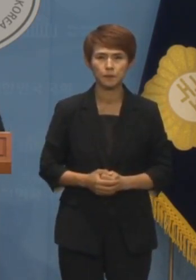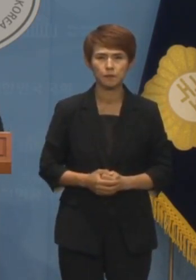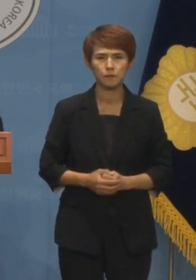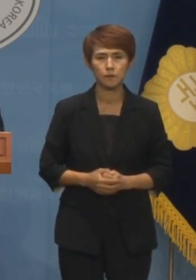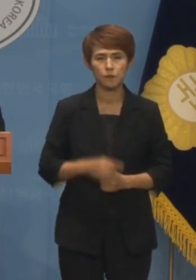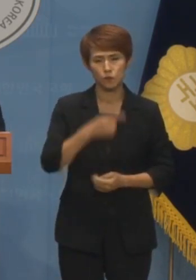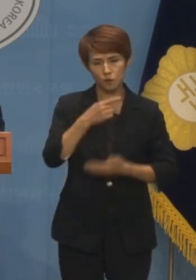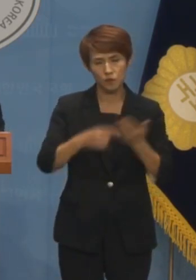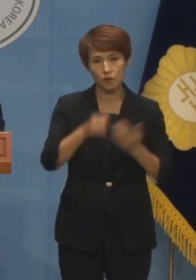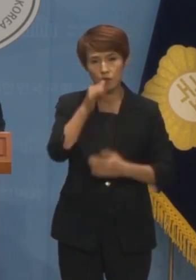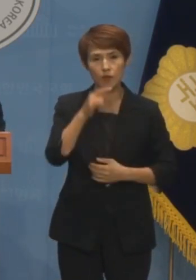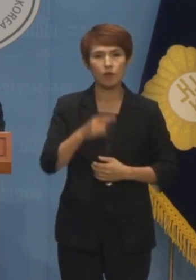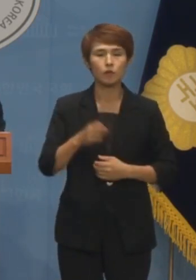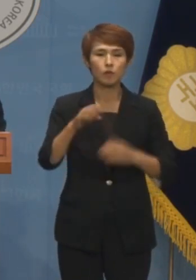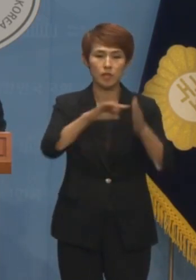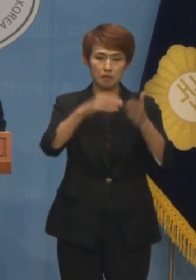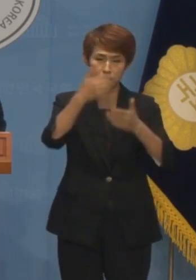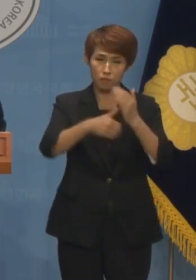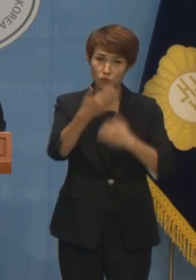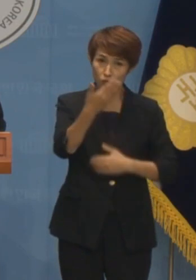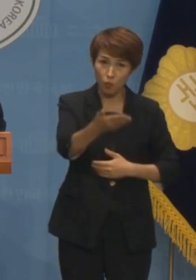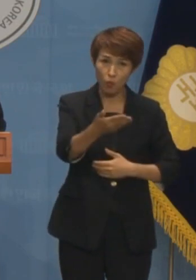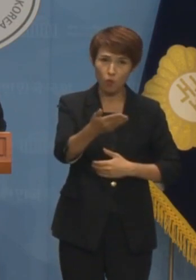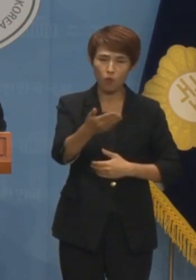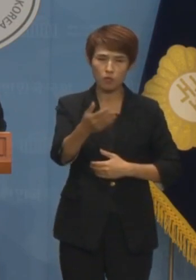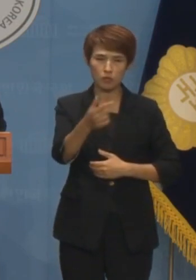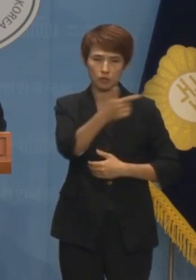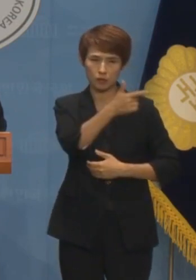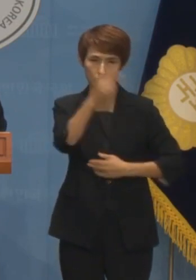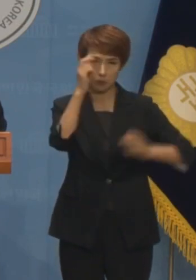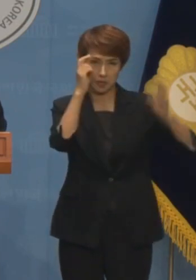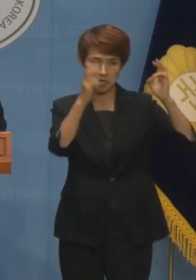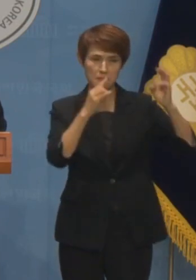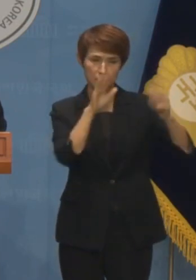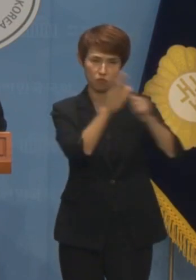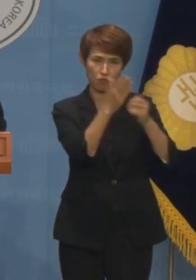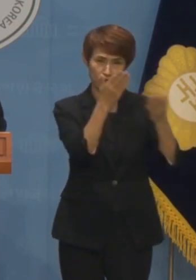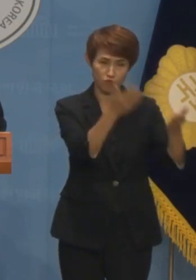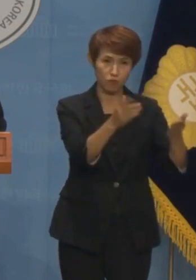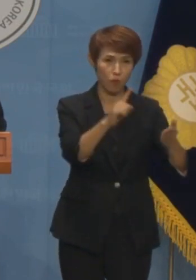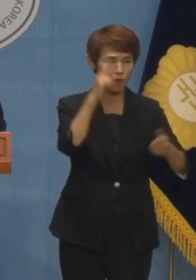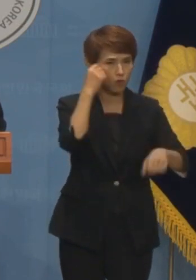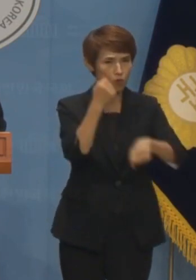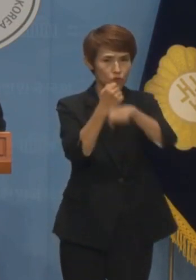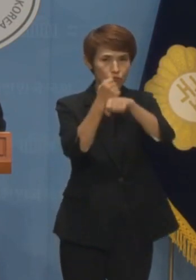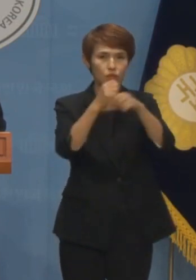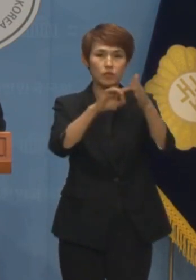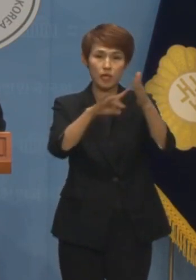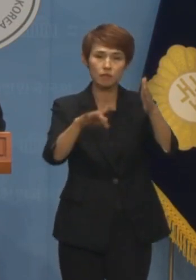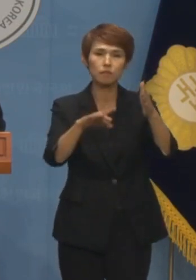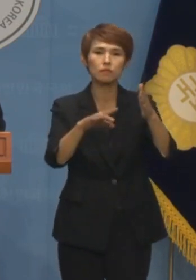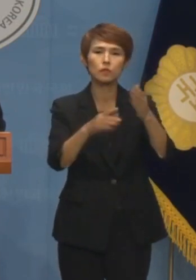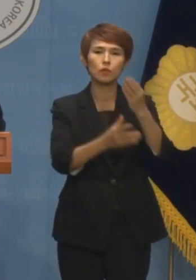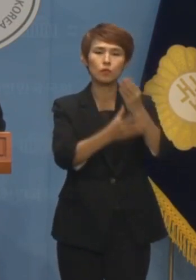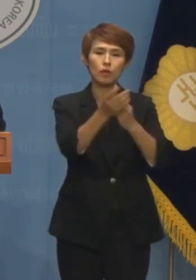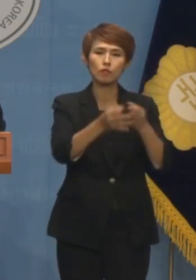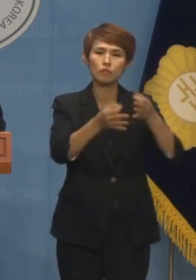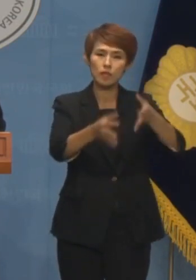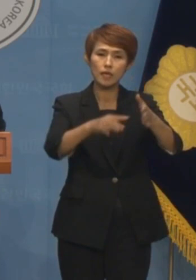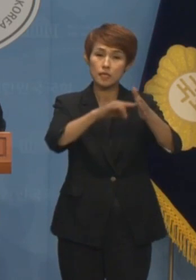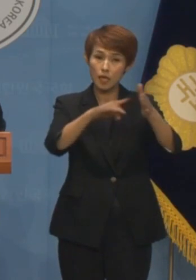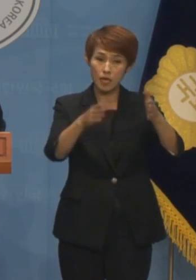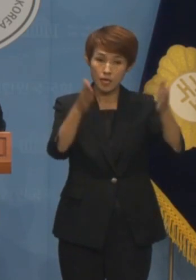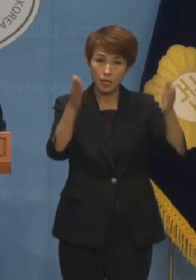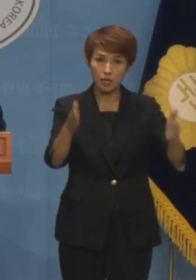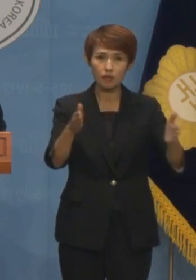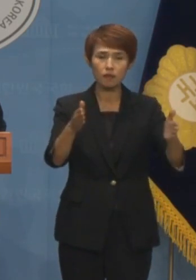이뿐만이 아닙니다. 감세 혜택이 소수의 대기업에 몰리는 연구개발세 공제와 통합투자세 공제 적용